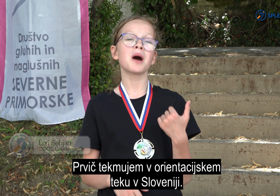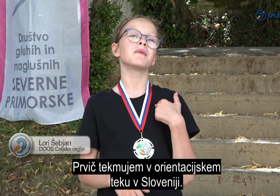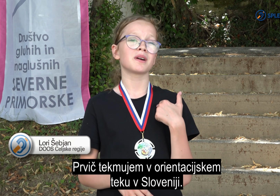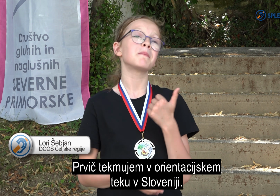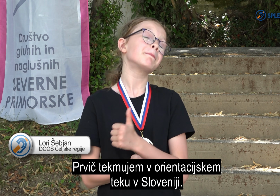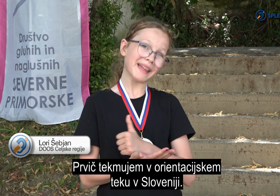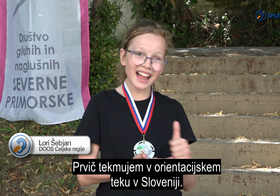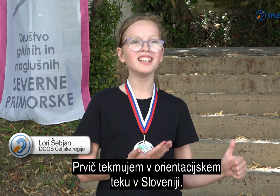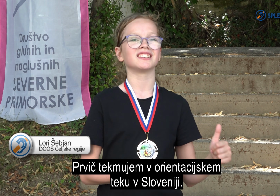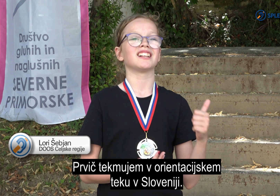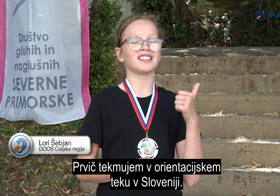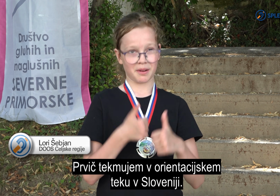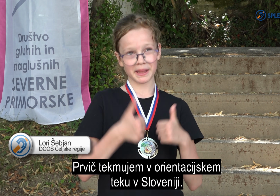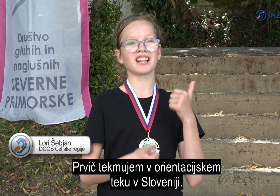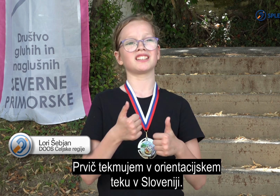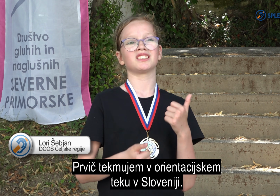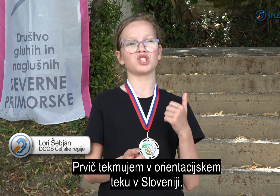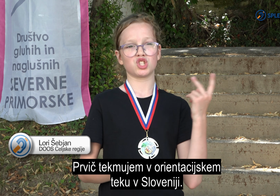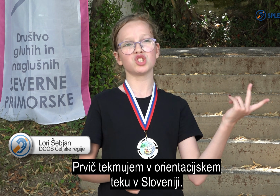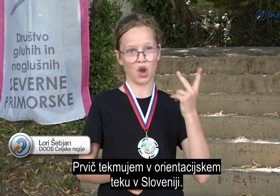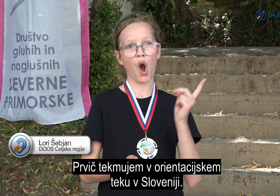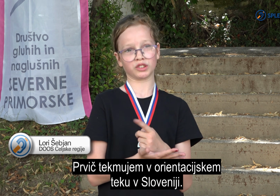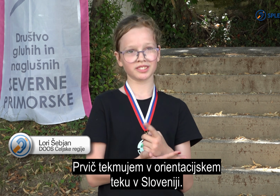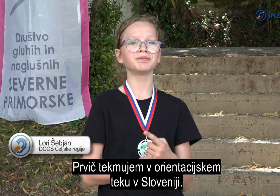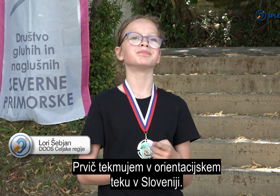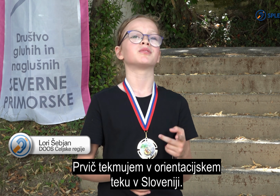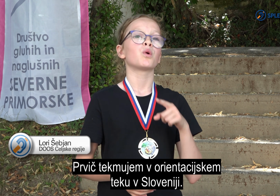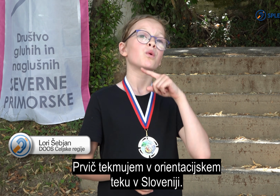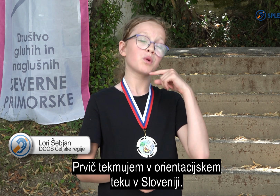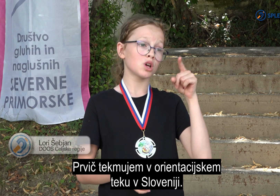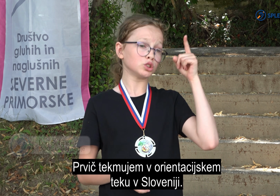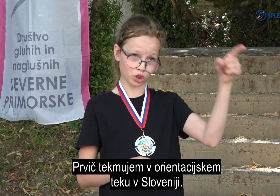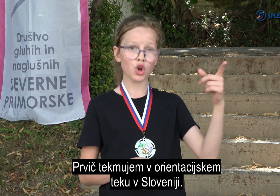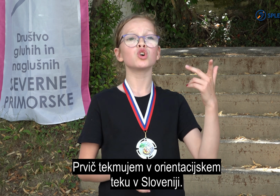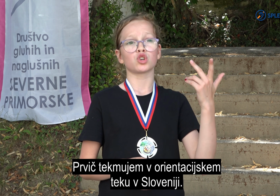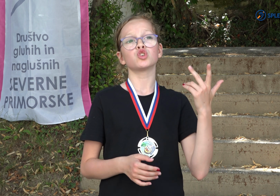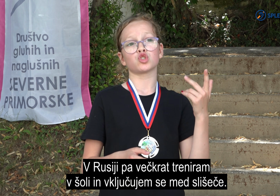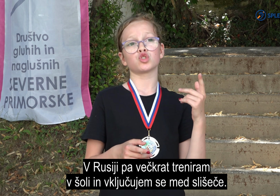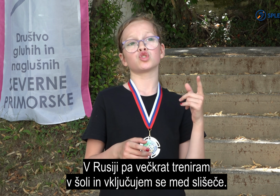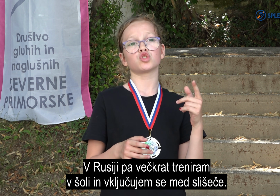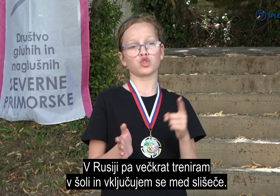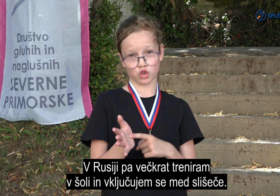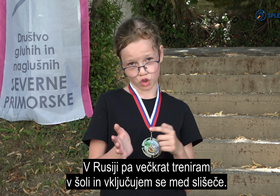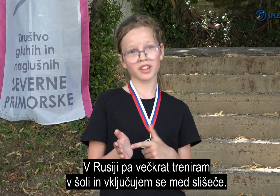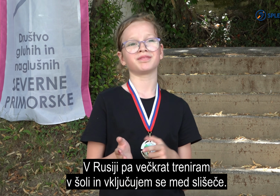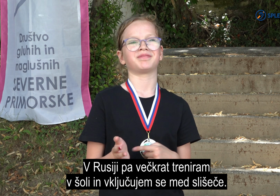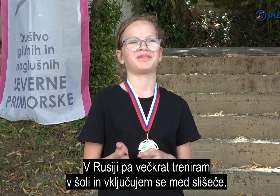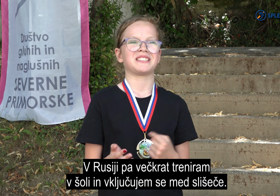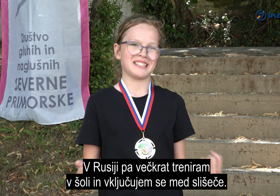Prvič tekmujem v orientacijskem teku v Sloveniji. V Rusiji pa večkrat treniram v šoli in vključujem se